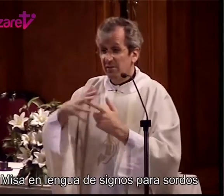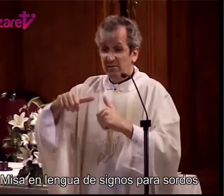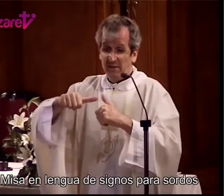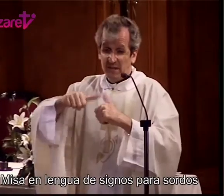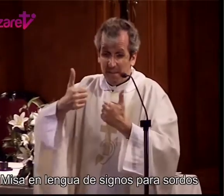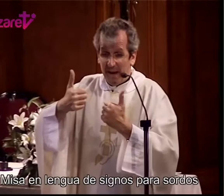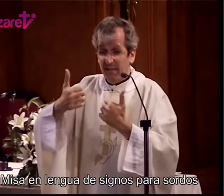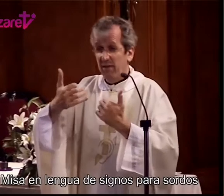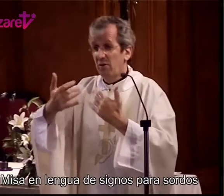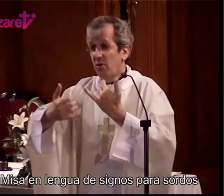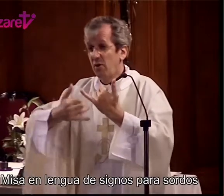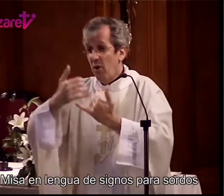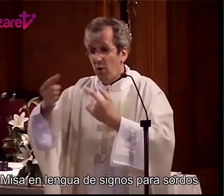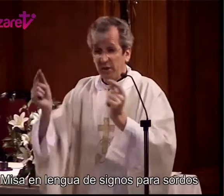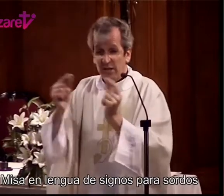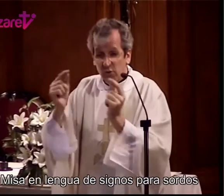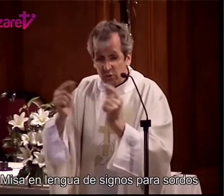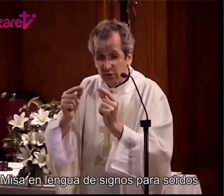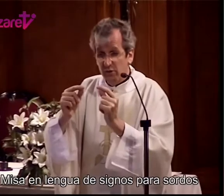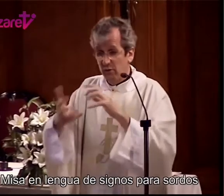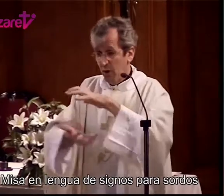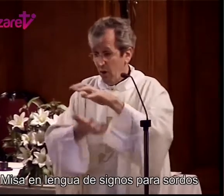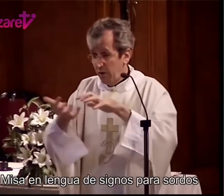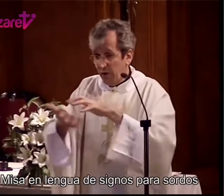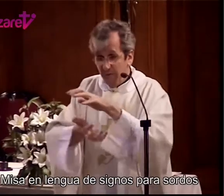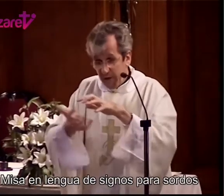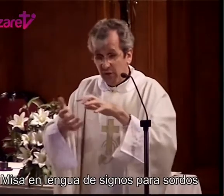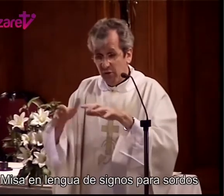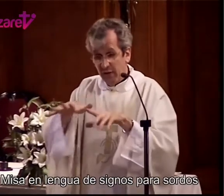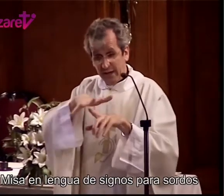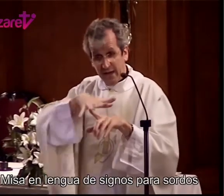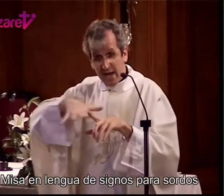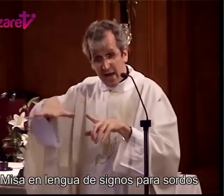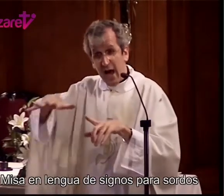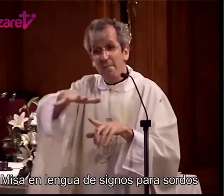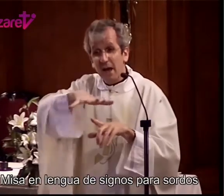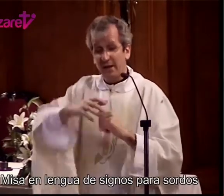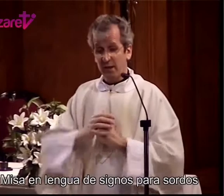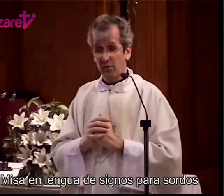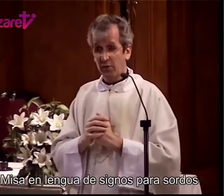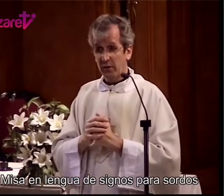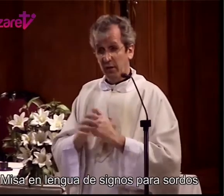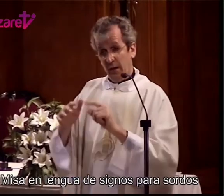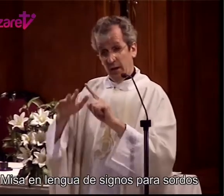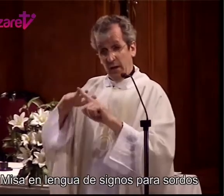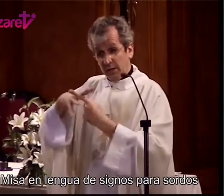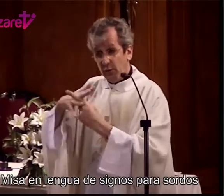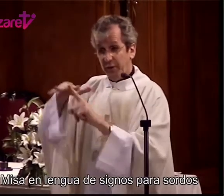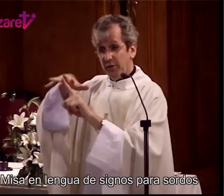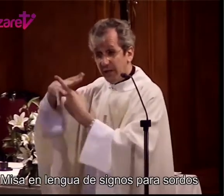de separación o de discusión o de conflicto que hay a mi alrededor, situaciones